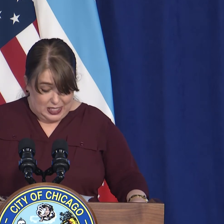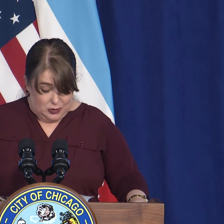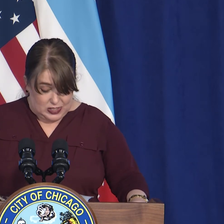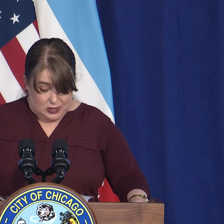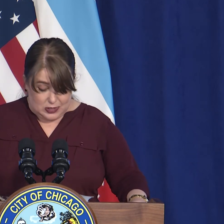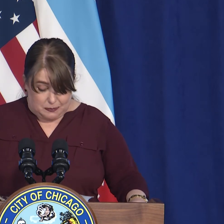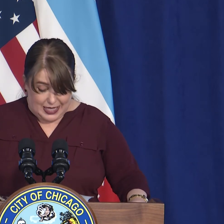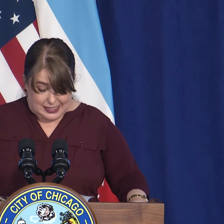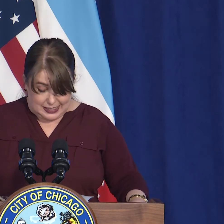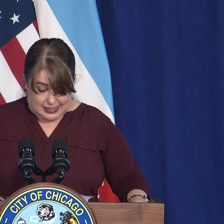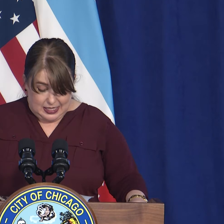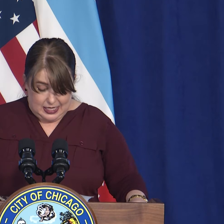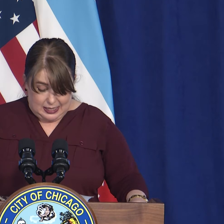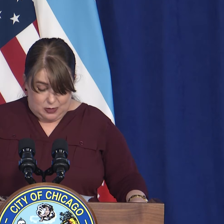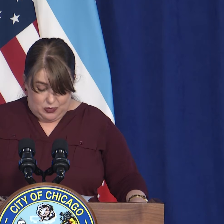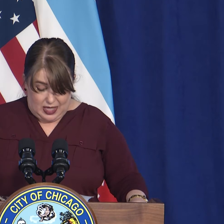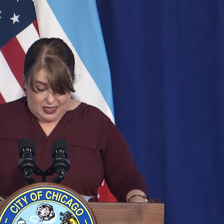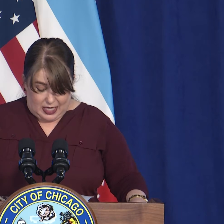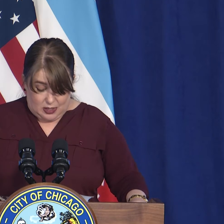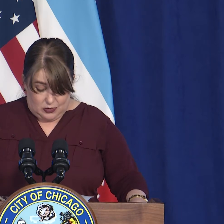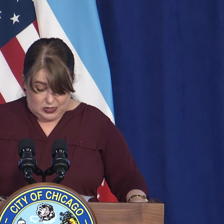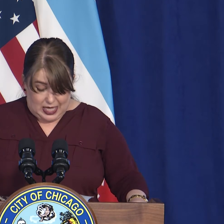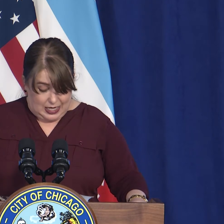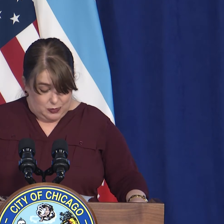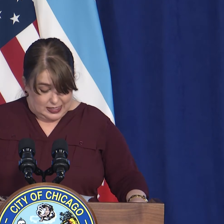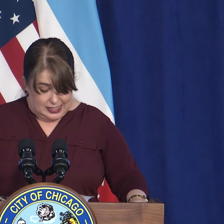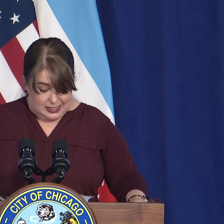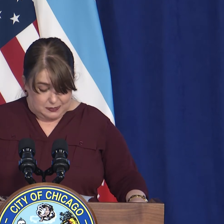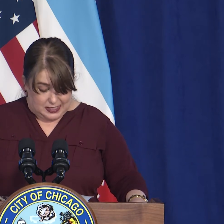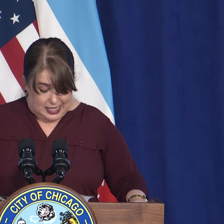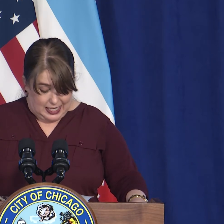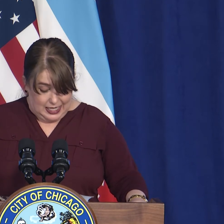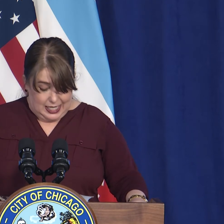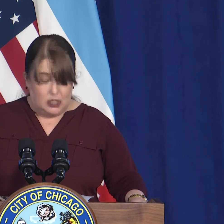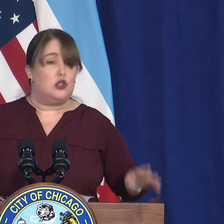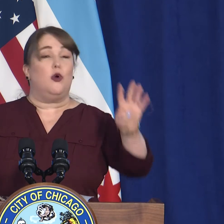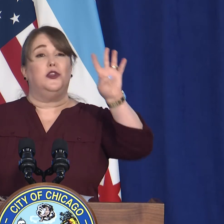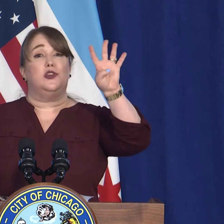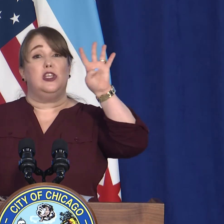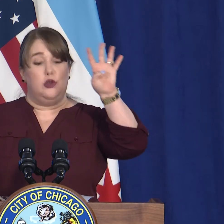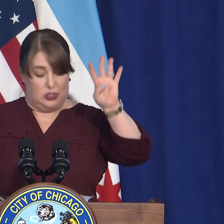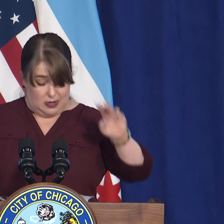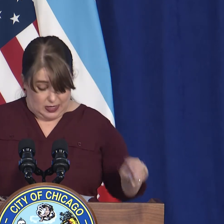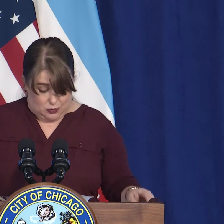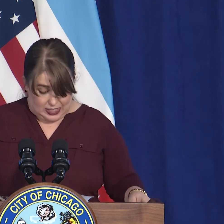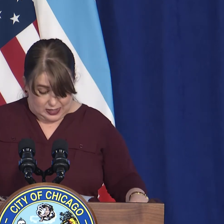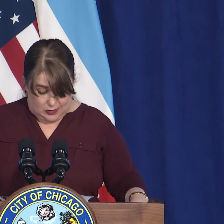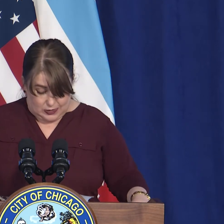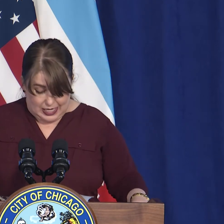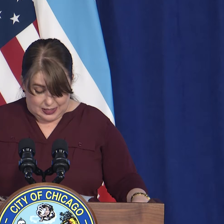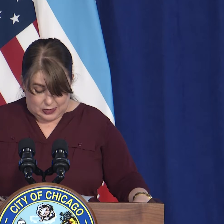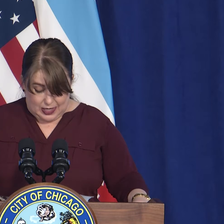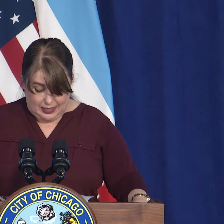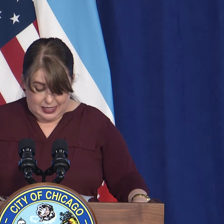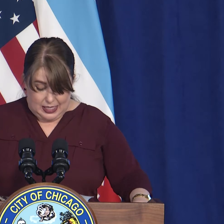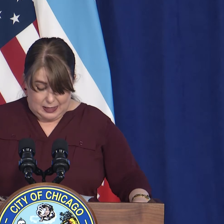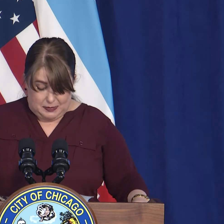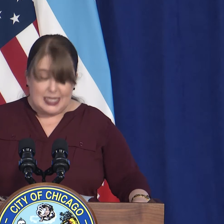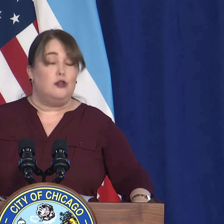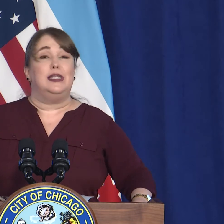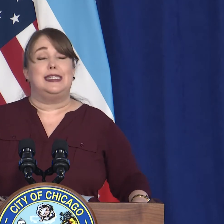más de 1,200 pases de un día de aquellos que hagan una cita especial en los 4 sitios de vacunación de la